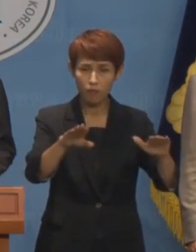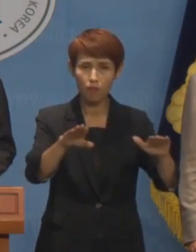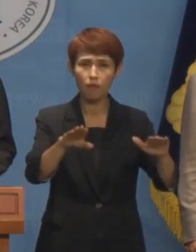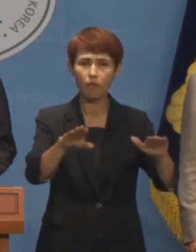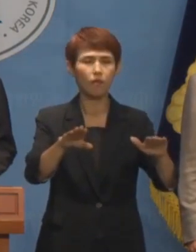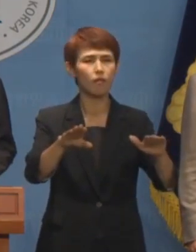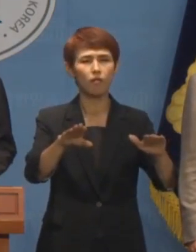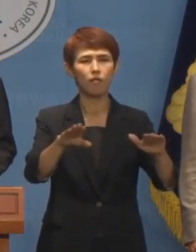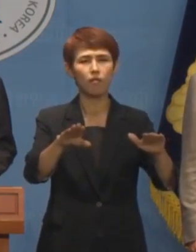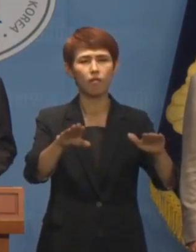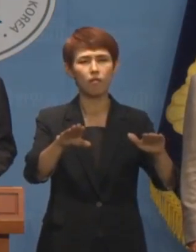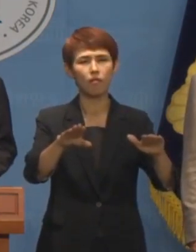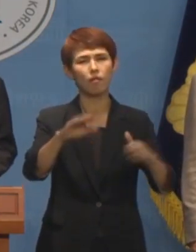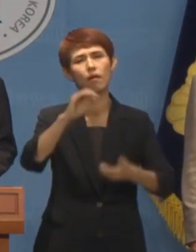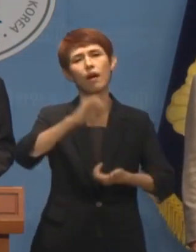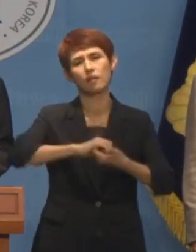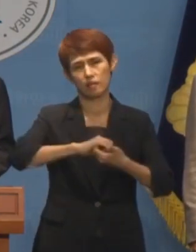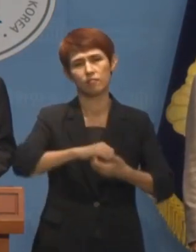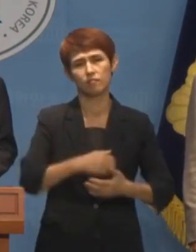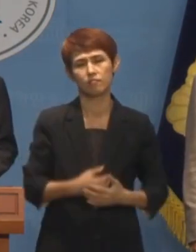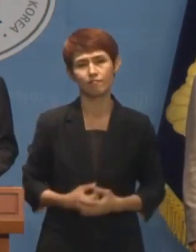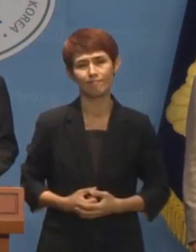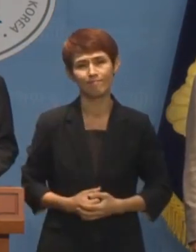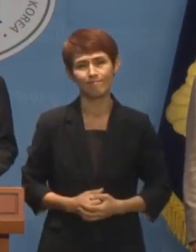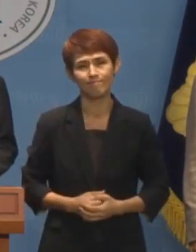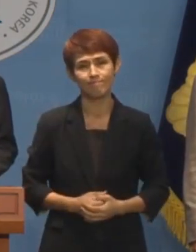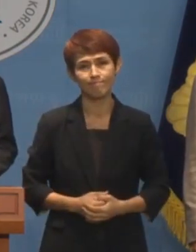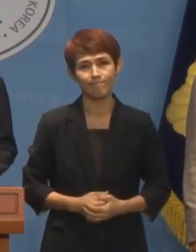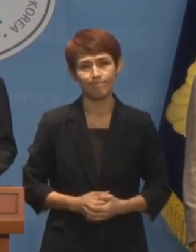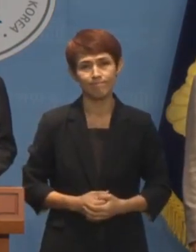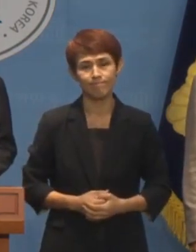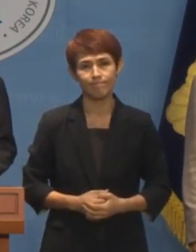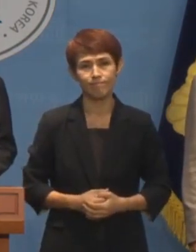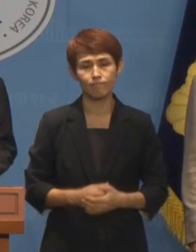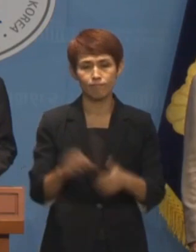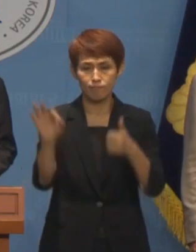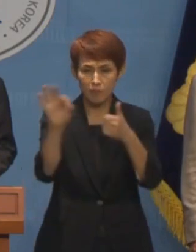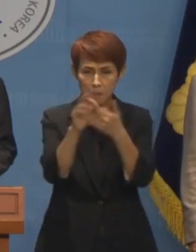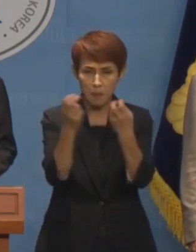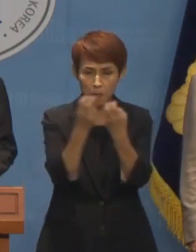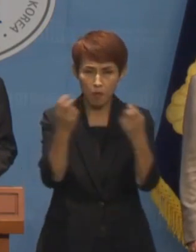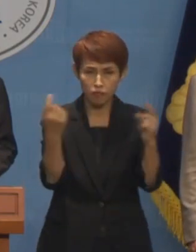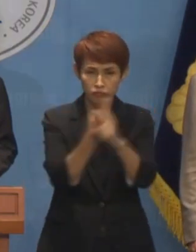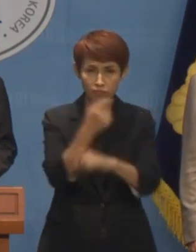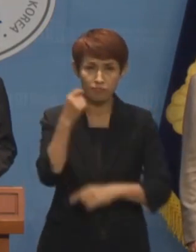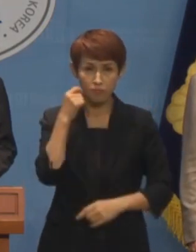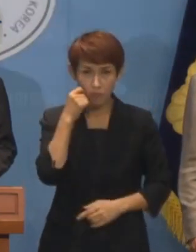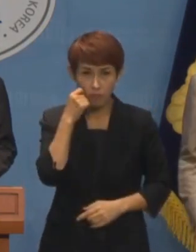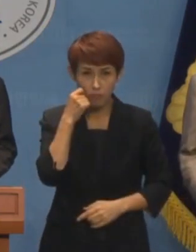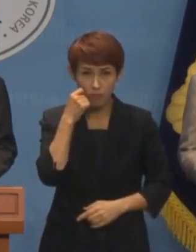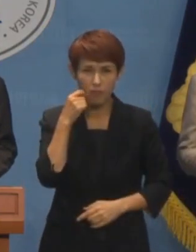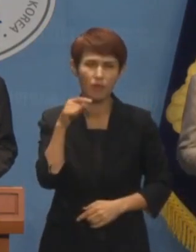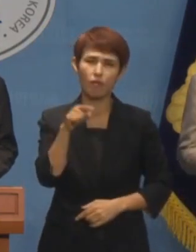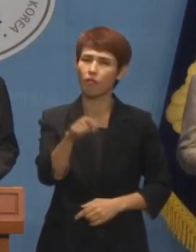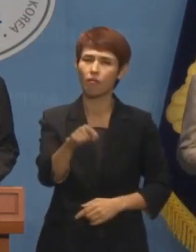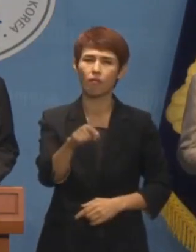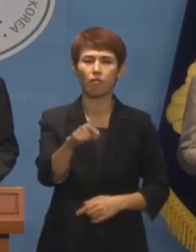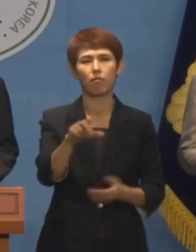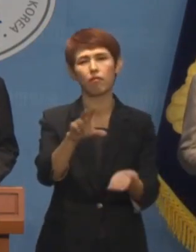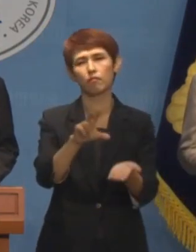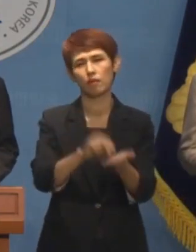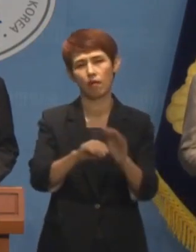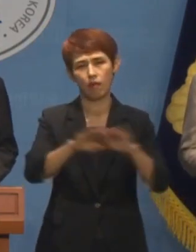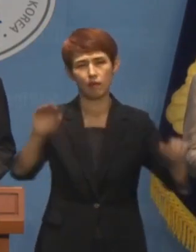달성하는 데 분명한 한계가 있습니다. 구조개혁이 동반되지 않은 모수개혁은 사상 누각에